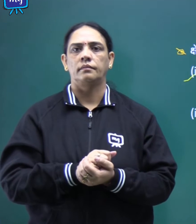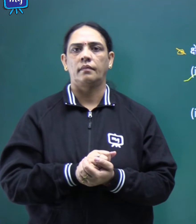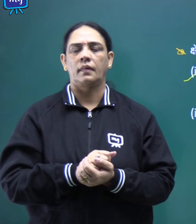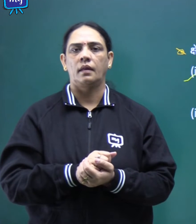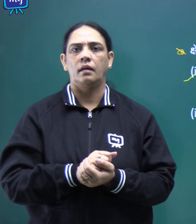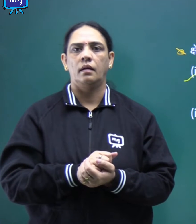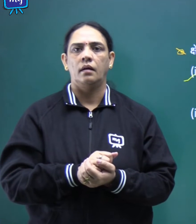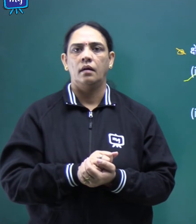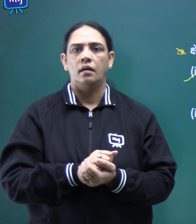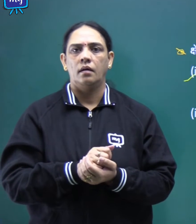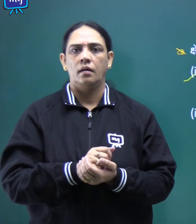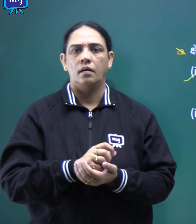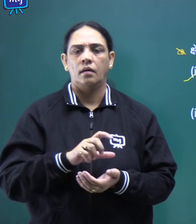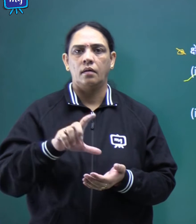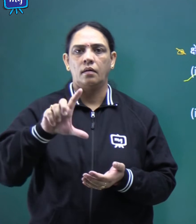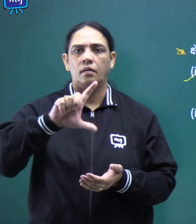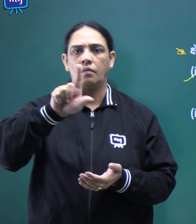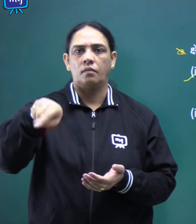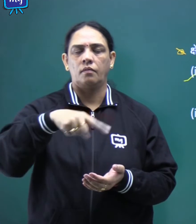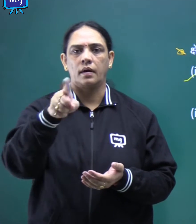वक्र पृष्ठ का क्षेत्रफल